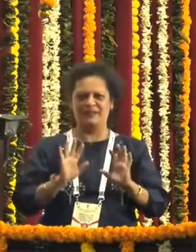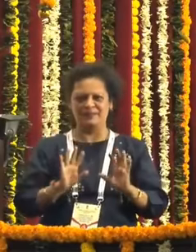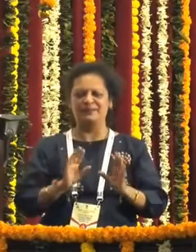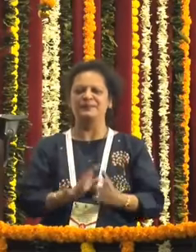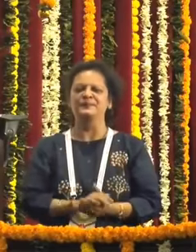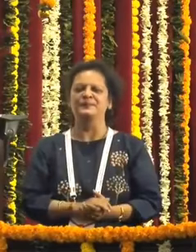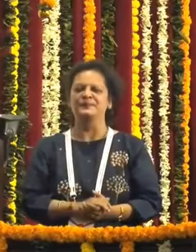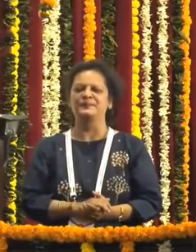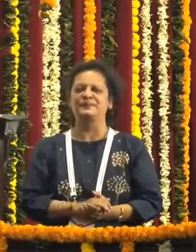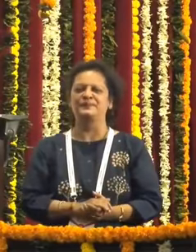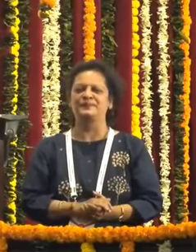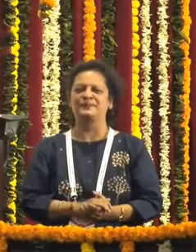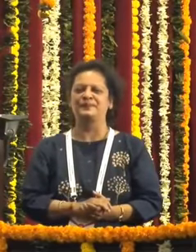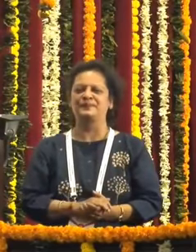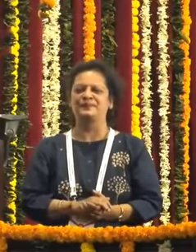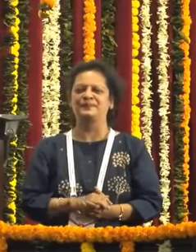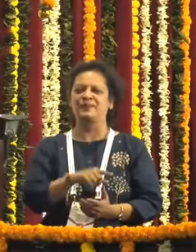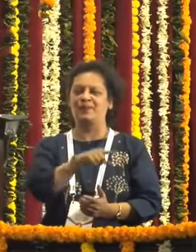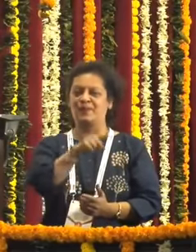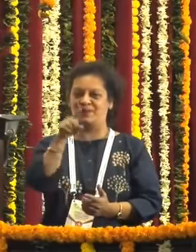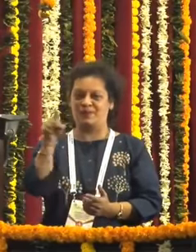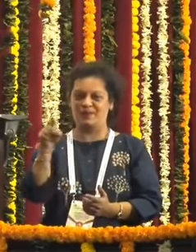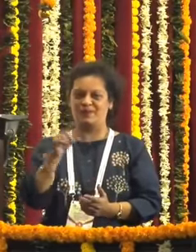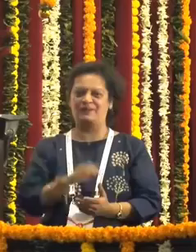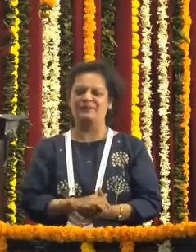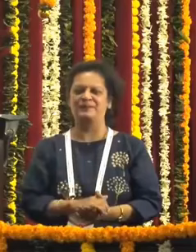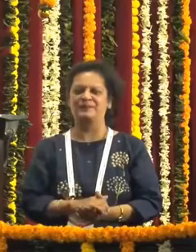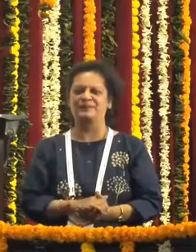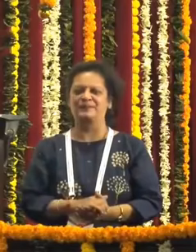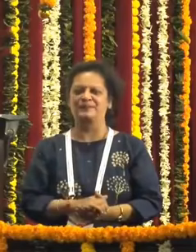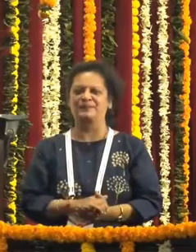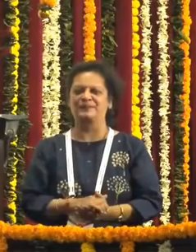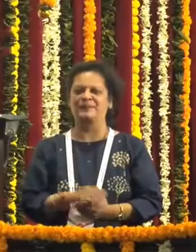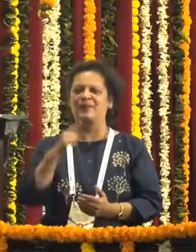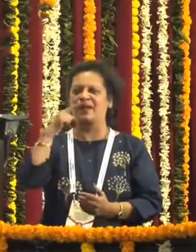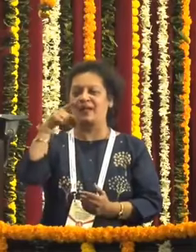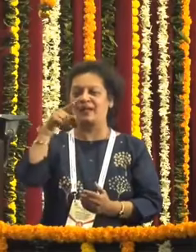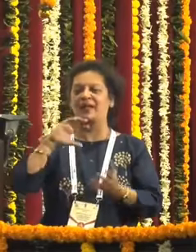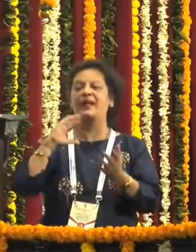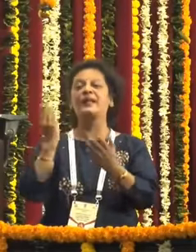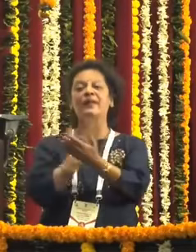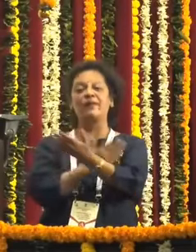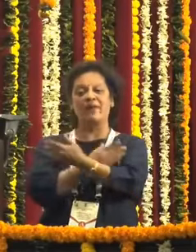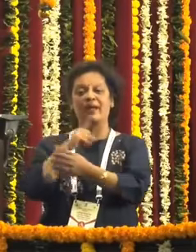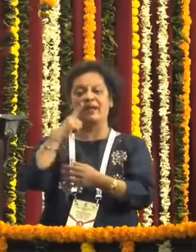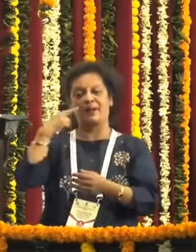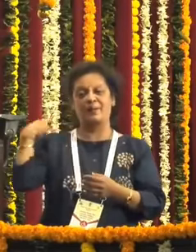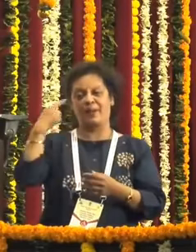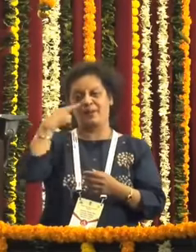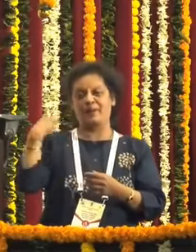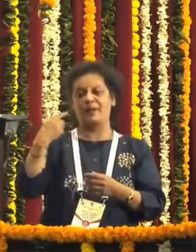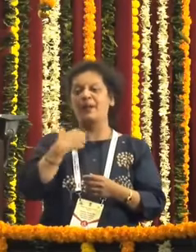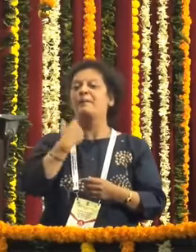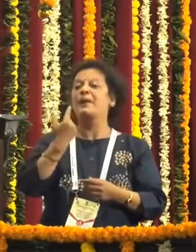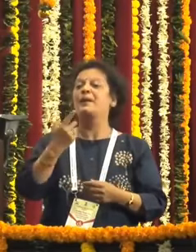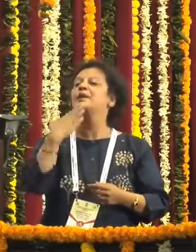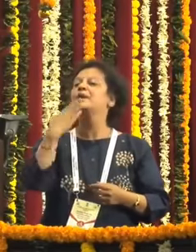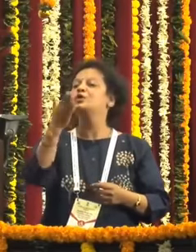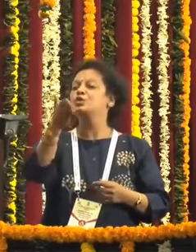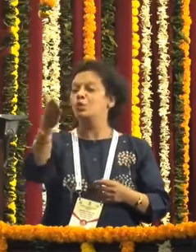आहे या निमित्त आपल्या सगळ्यांना दिव्यांग बांधव भगिनींना मनापासून शुभेच्छा